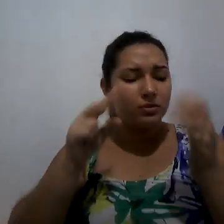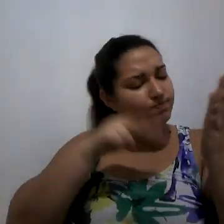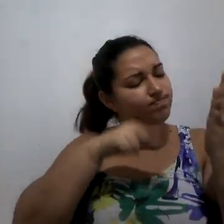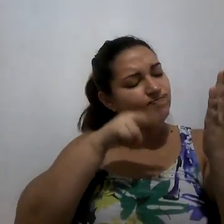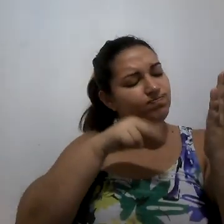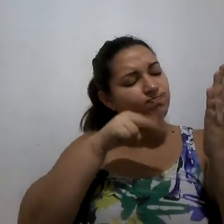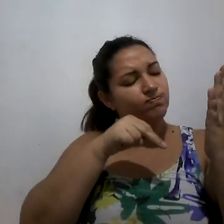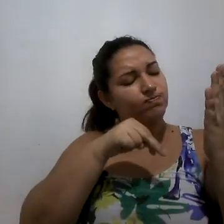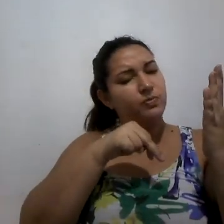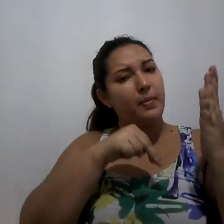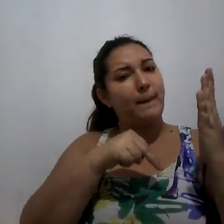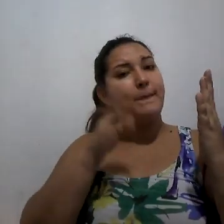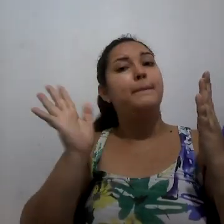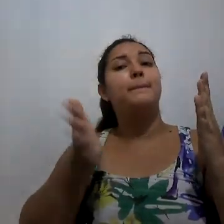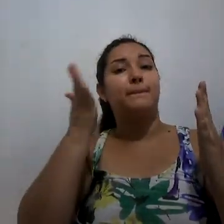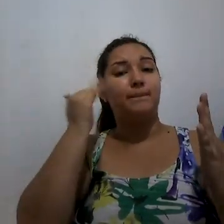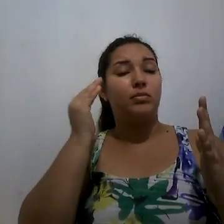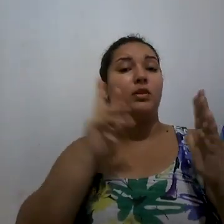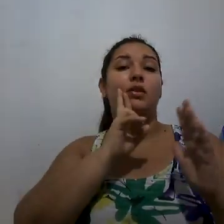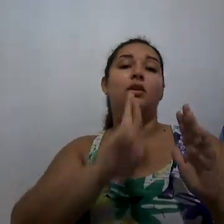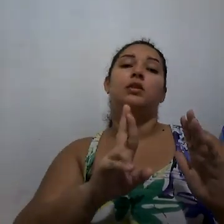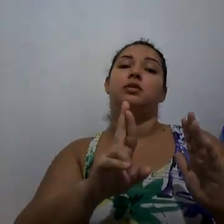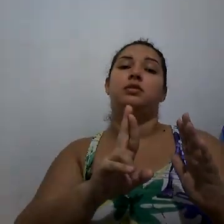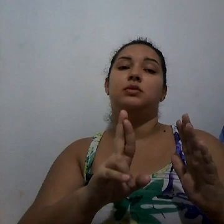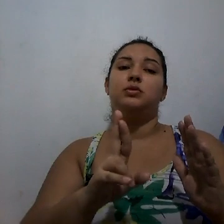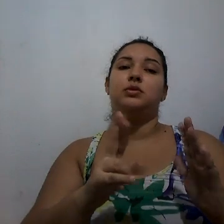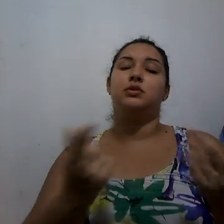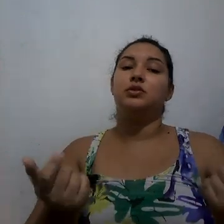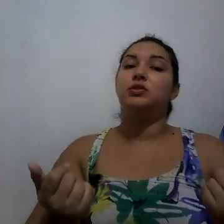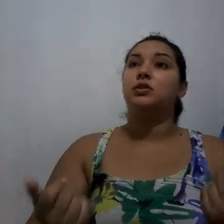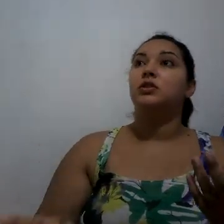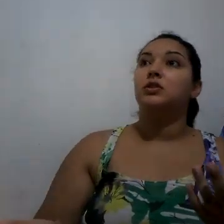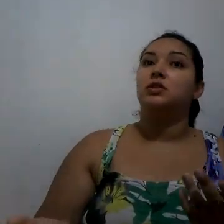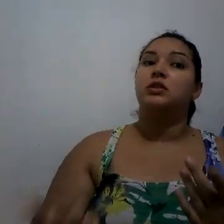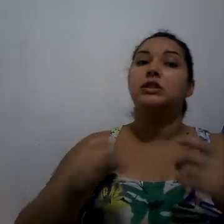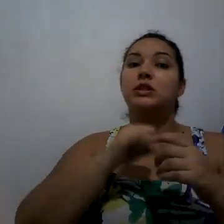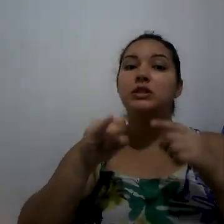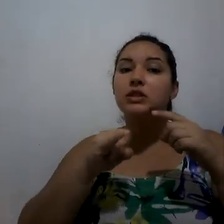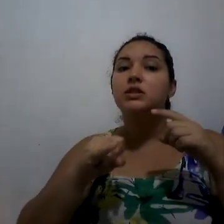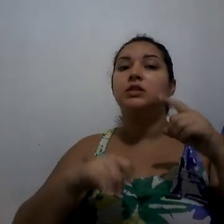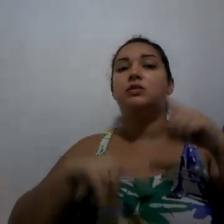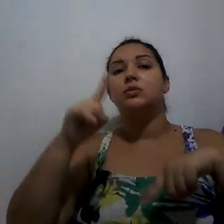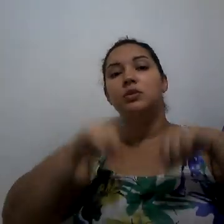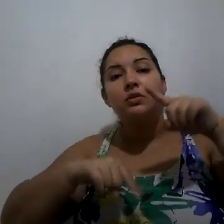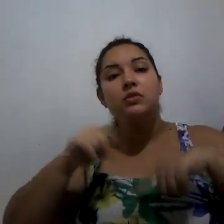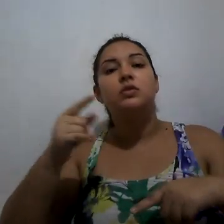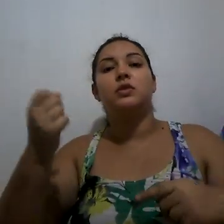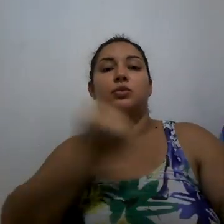aí, recebemos o resultado daquela análise. Se foi um instrumento, o instrumento vai dar algum valor para a gente, vai dar alguma coisa.